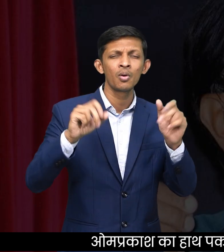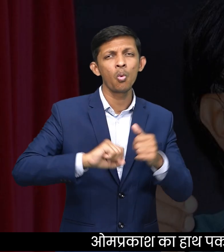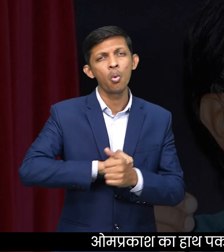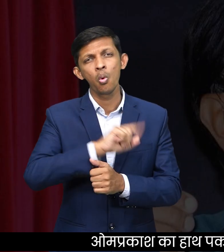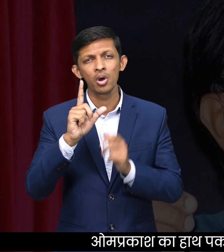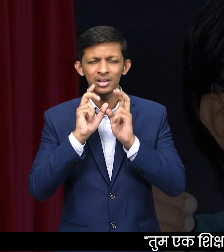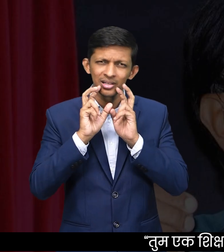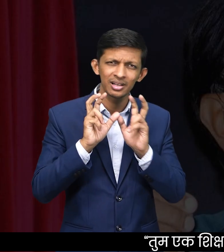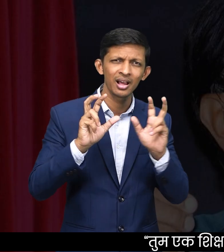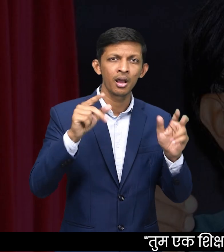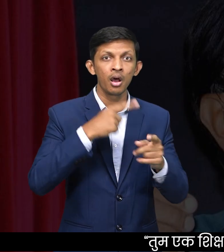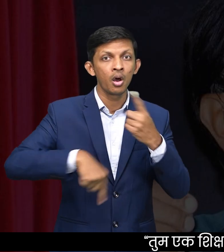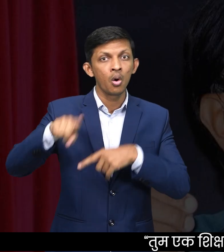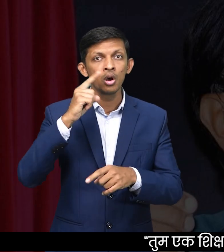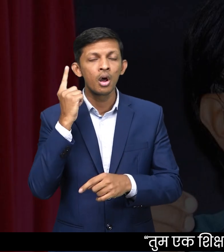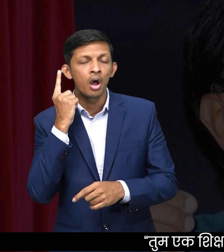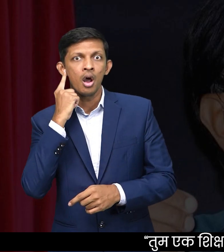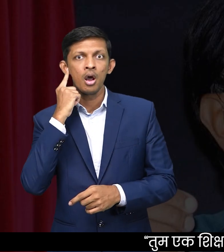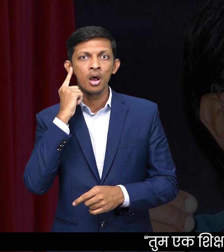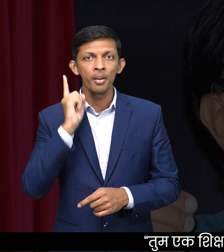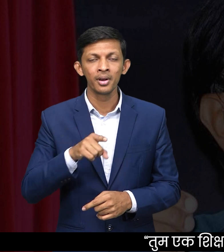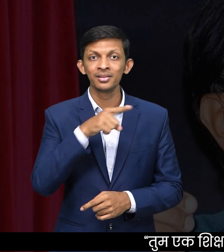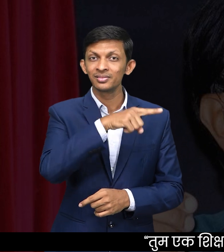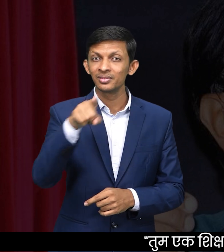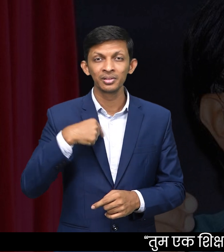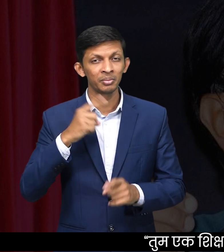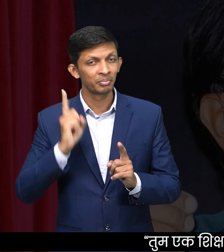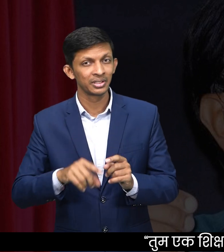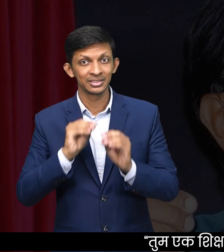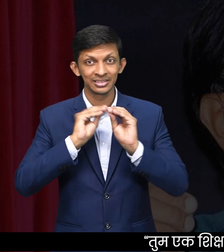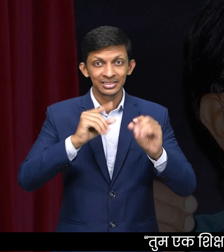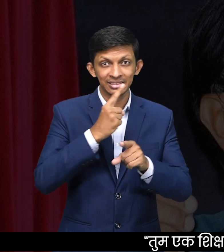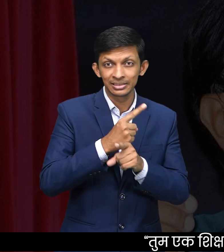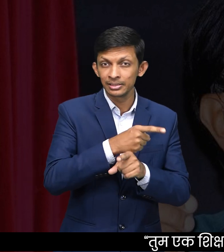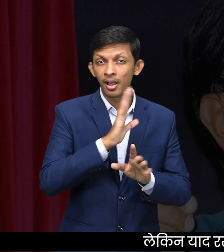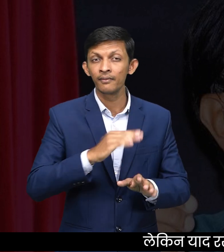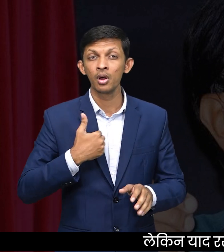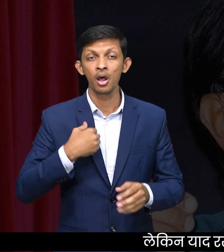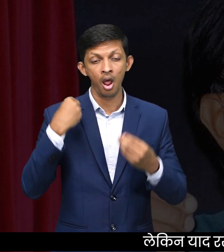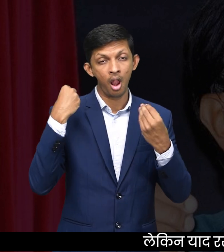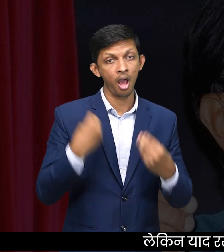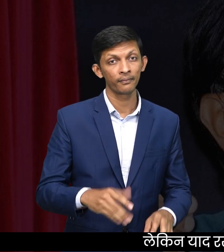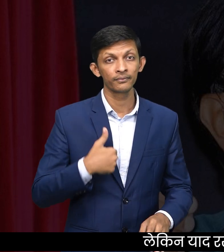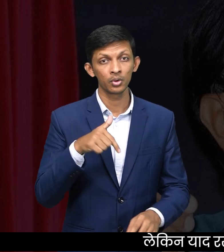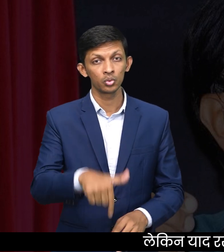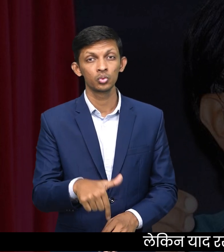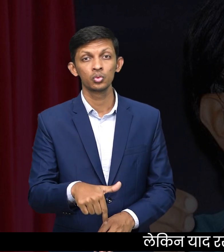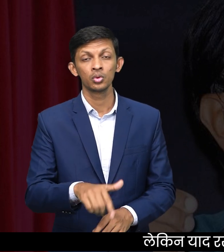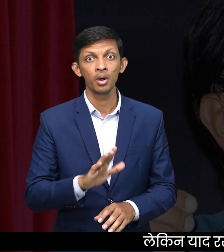सके, तुम एक शिक्षक हो, इसलिए मैं अब जा रहा हूँ, लेकिन याद रखो वह यहीं